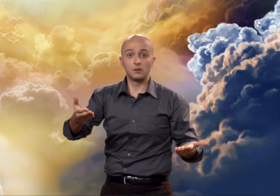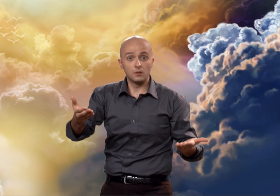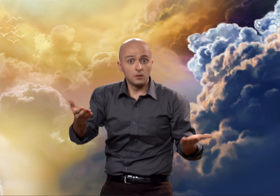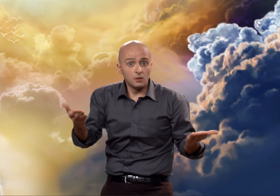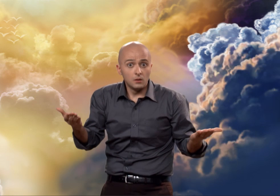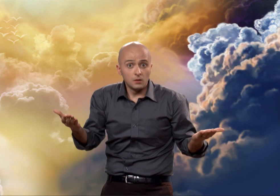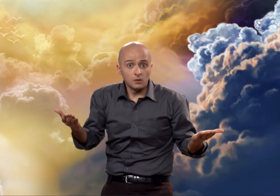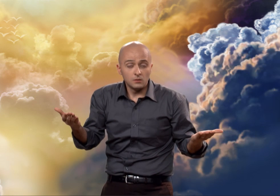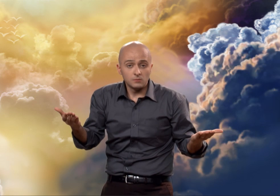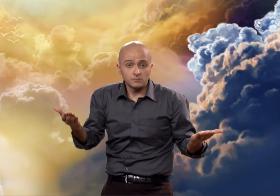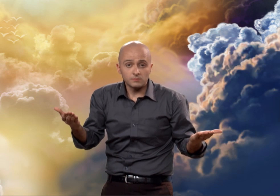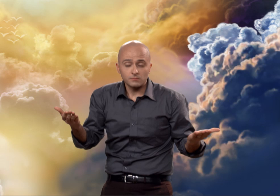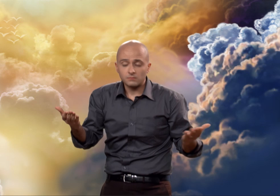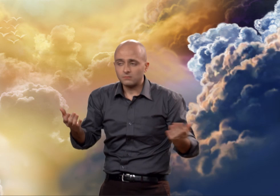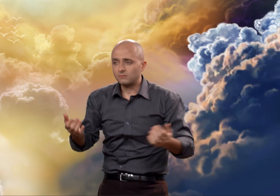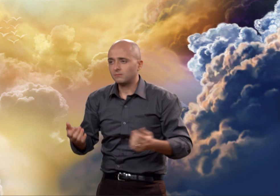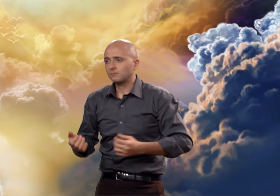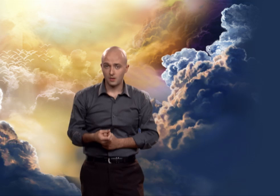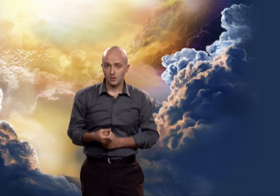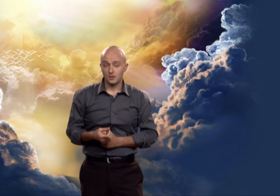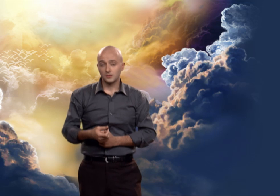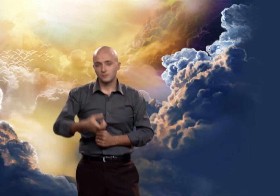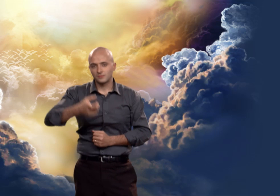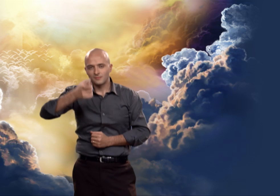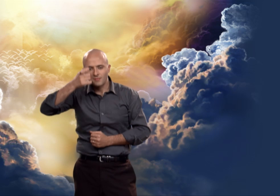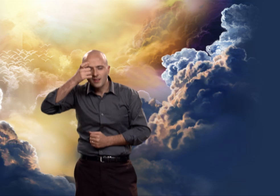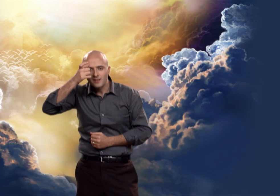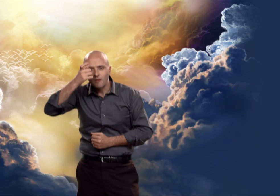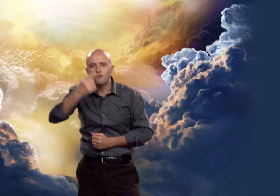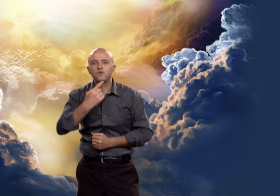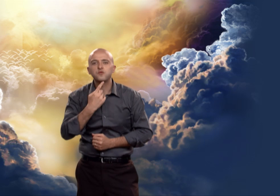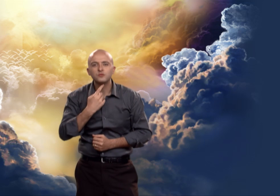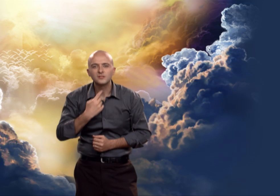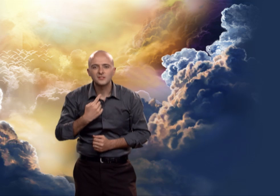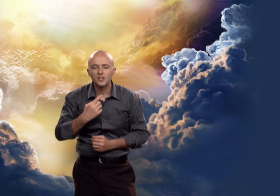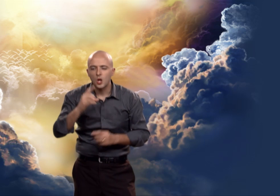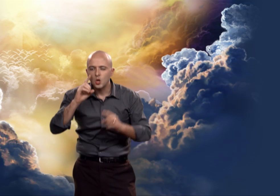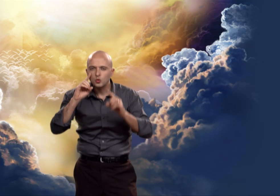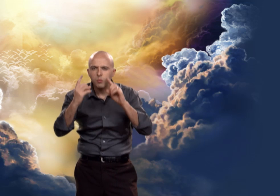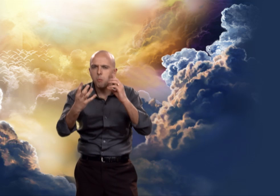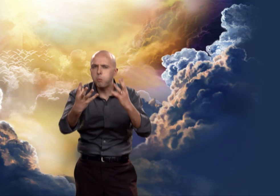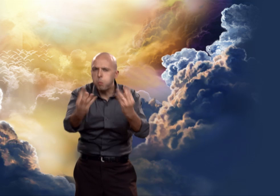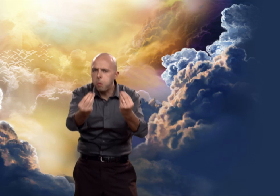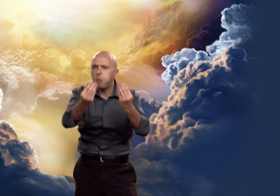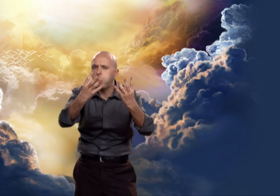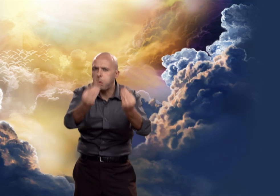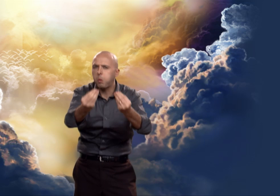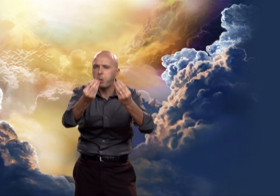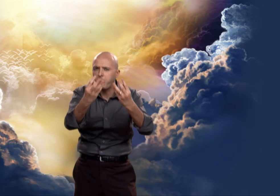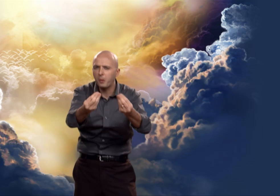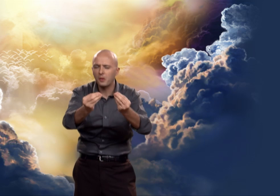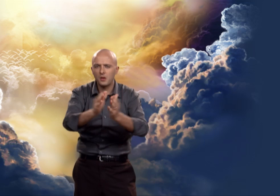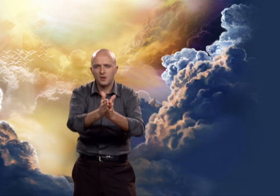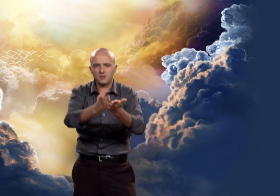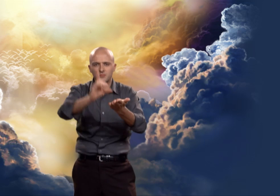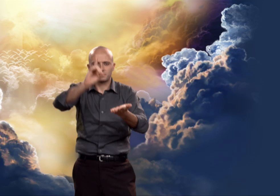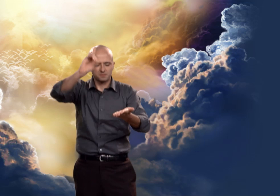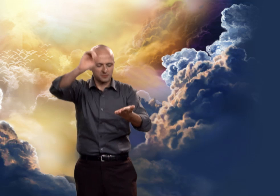as igrejas se acham escravizadas pelo pecado, embora declarem estar livres. Deus permitiu que grande